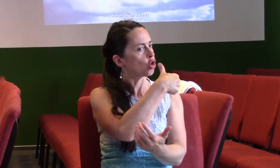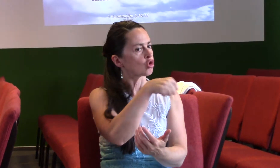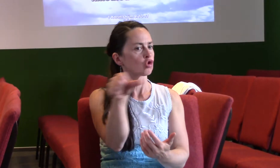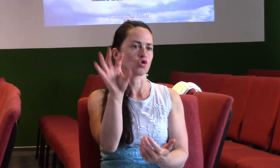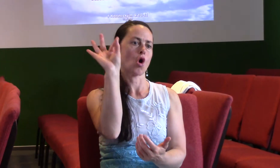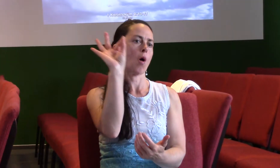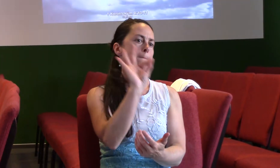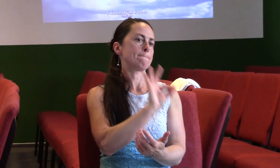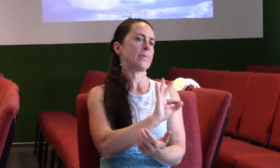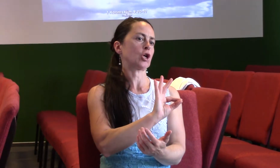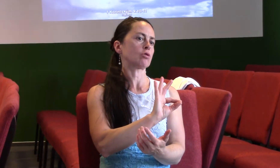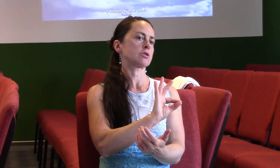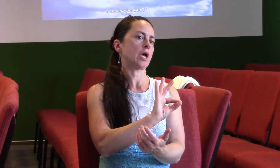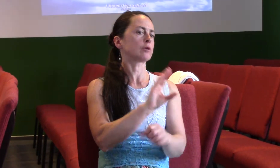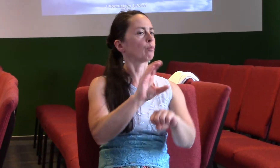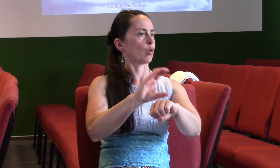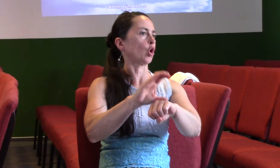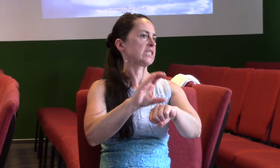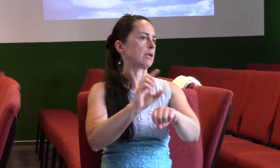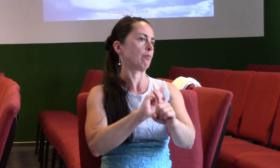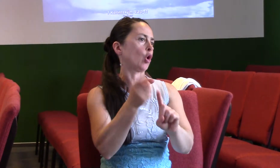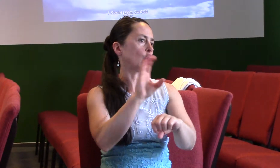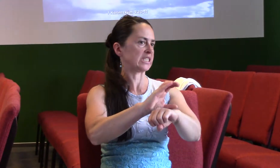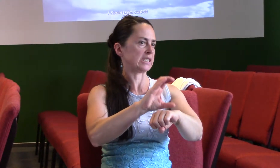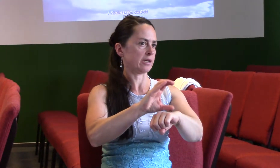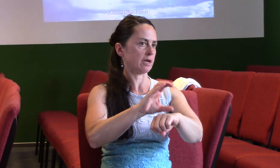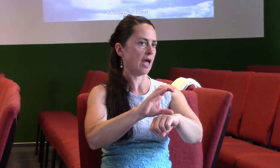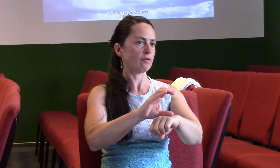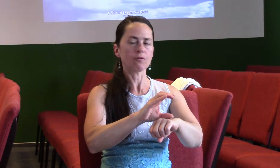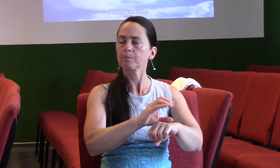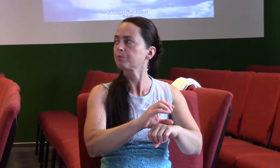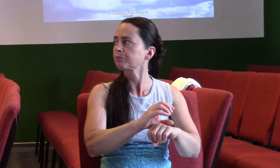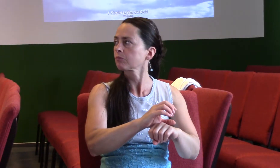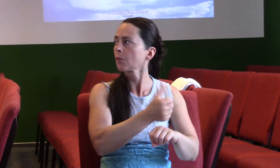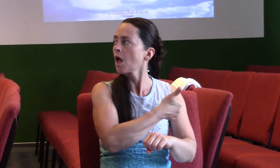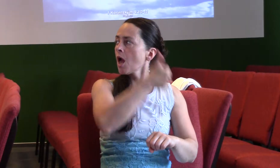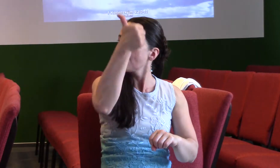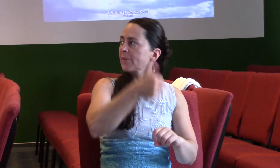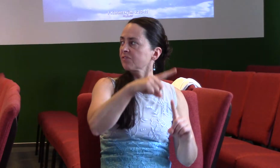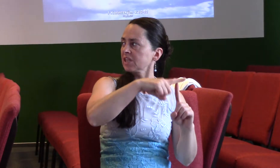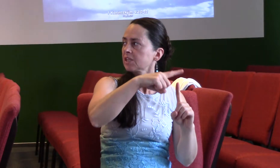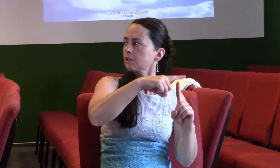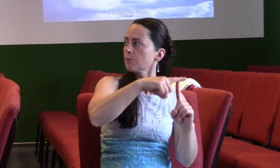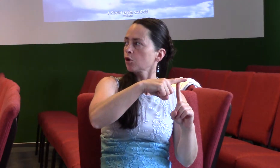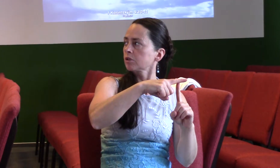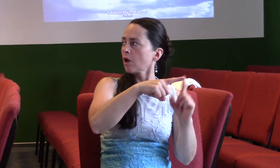V Timoteově první epištole v páté kapitole v sedmnáctém verži